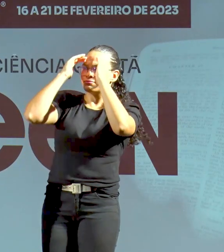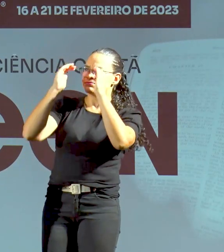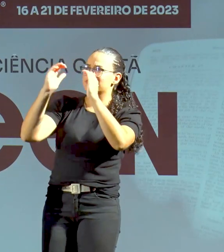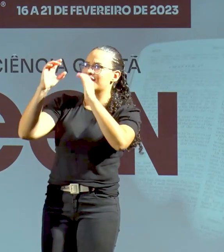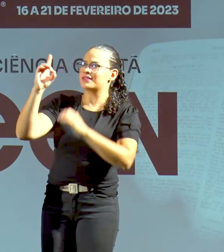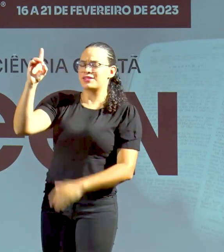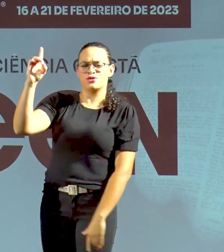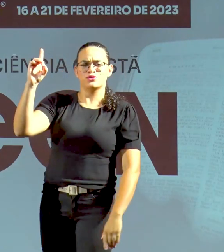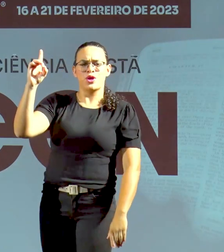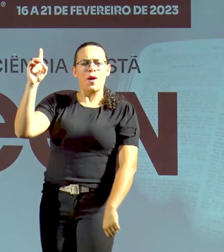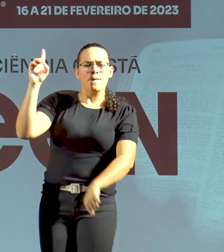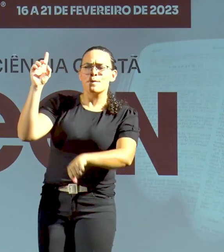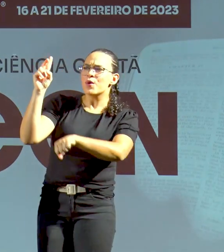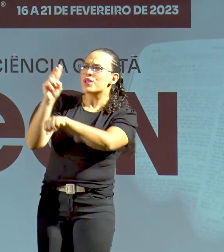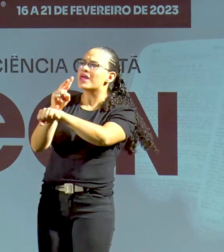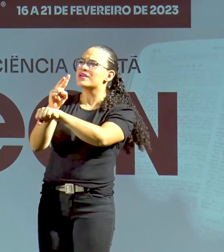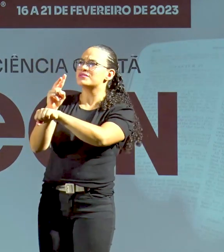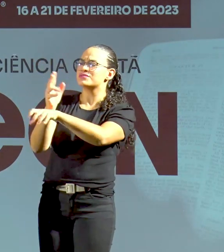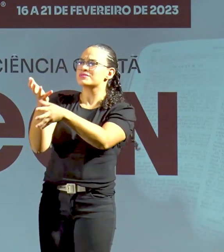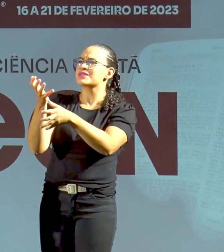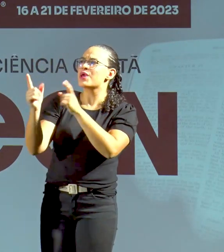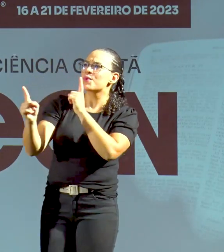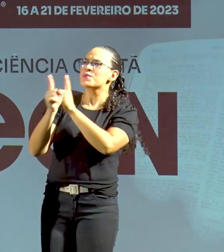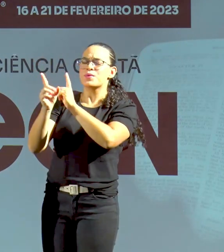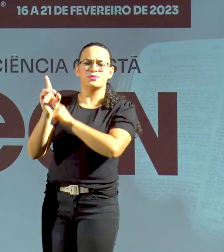Deus de Israel